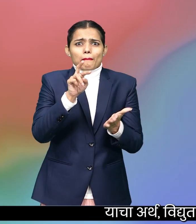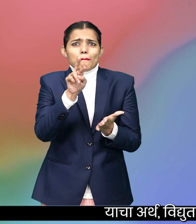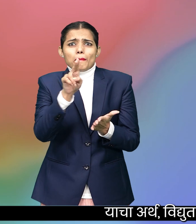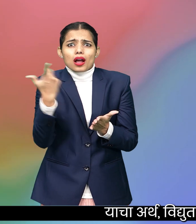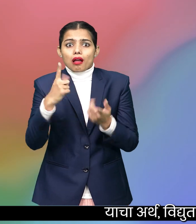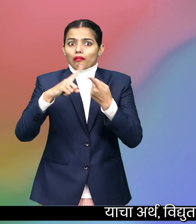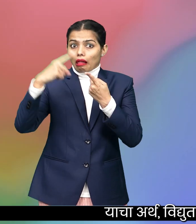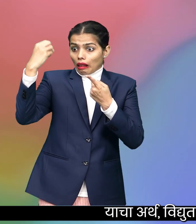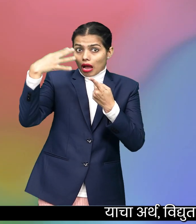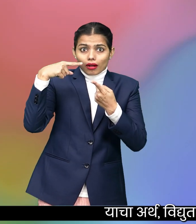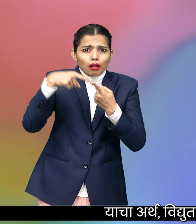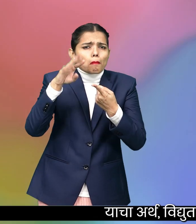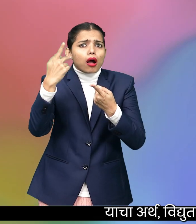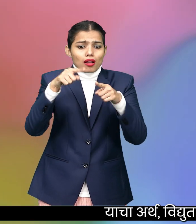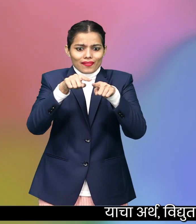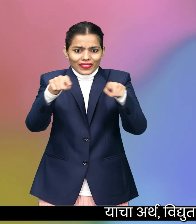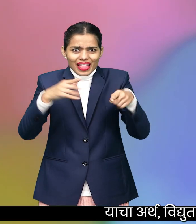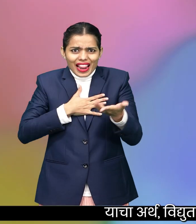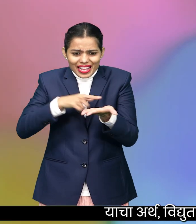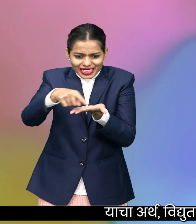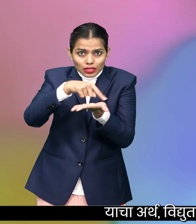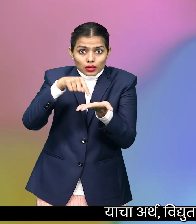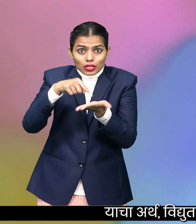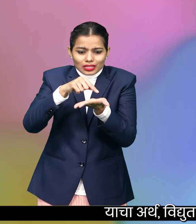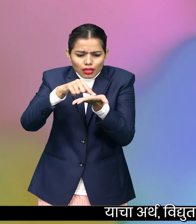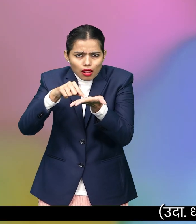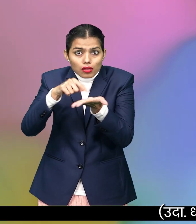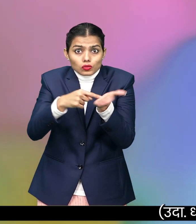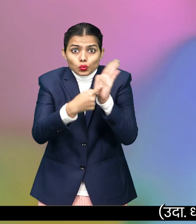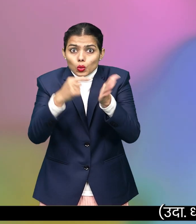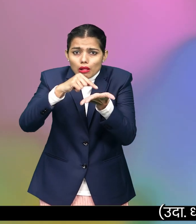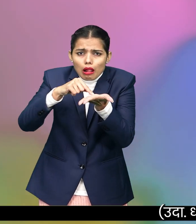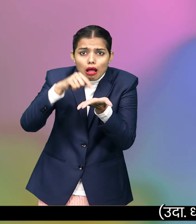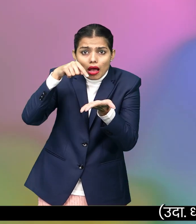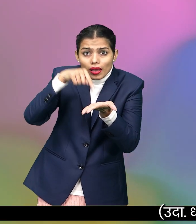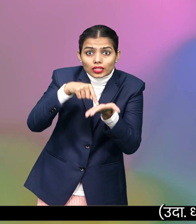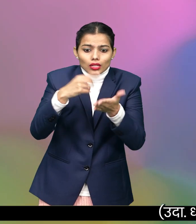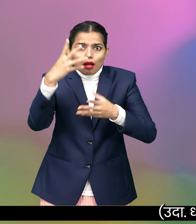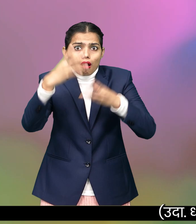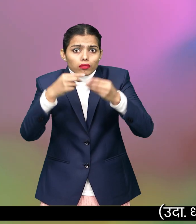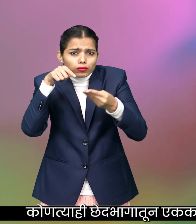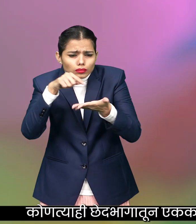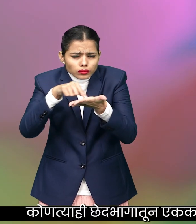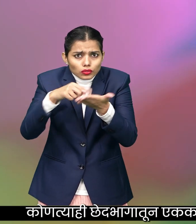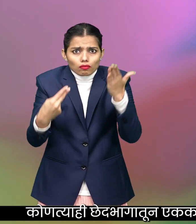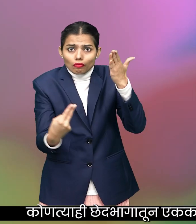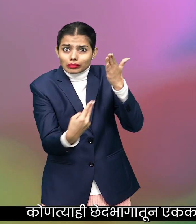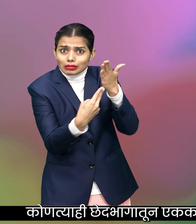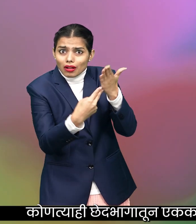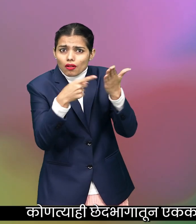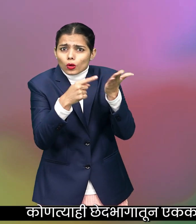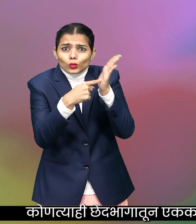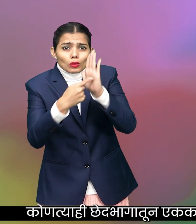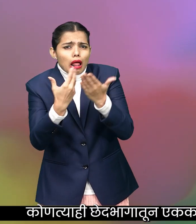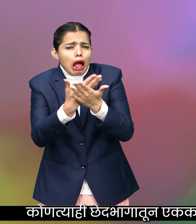याचा अर्थ विद्युत प्रवाह म्हणजे एका वाहकाच्या, उदाहरणार्थ धातूच्या तारेसारख्या कोणत्याही